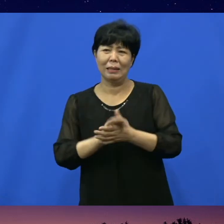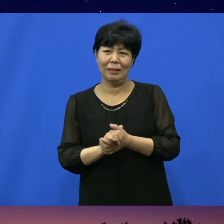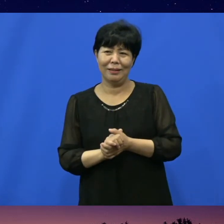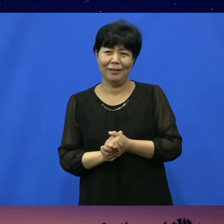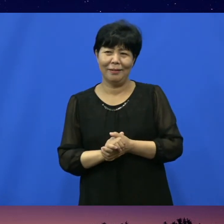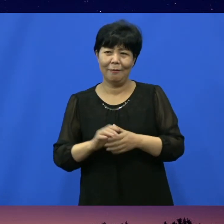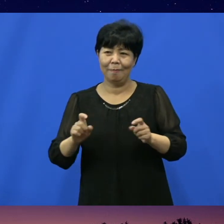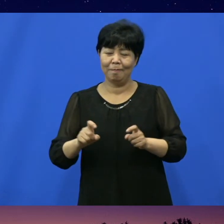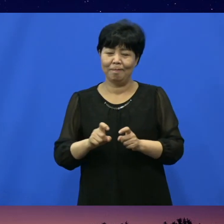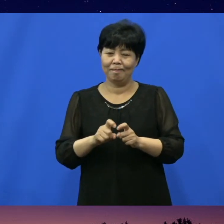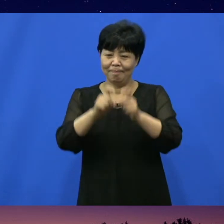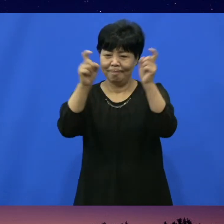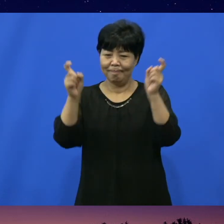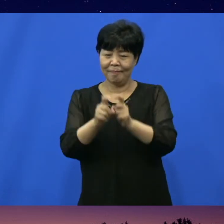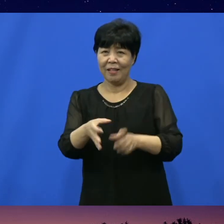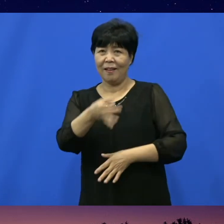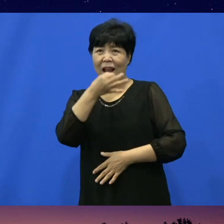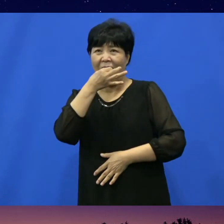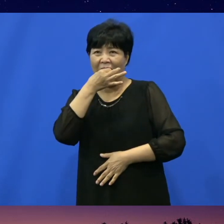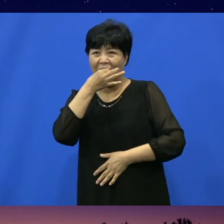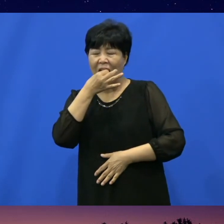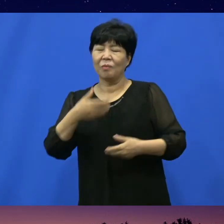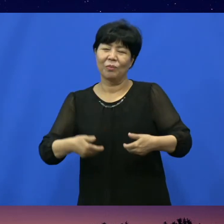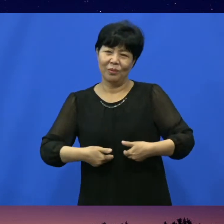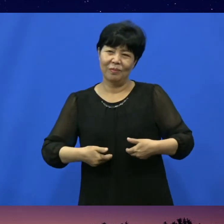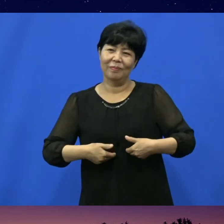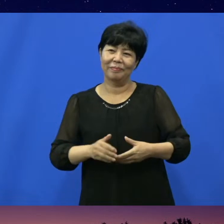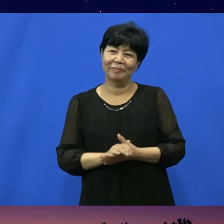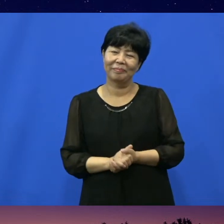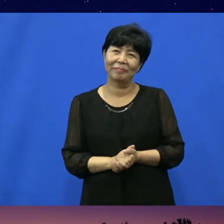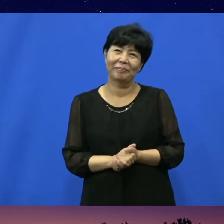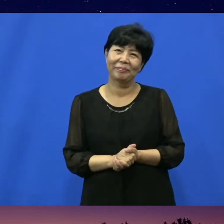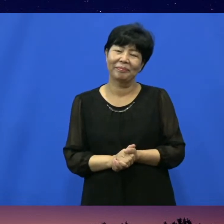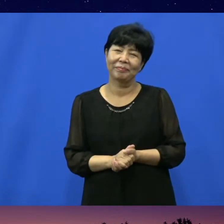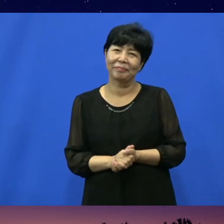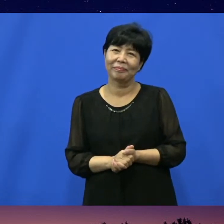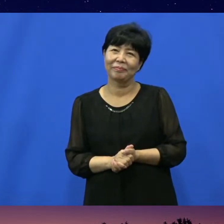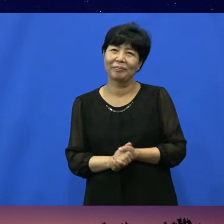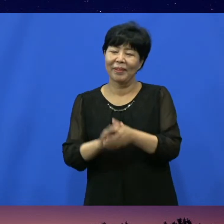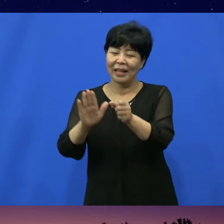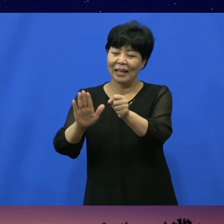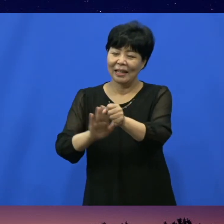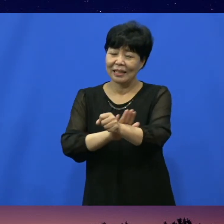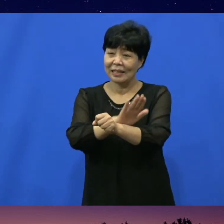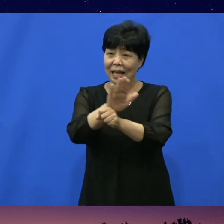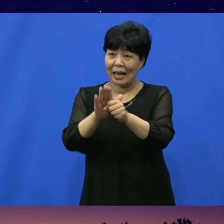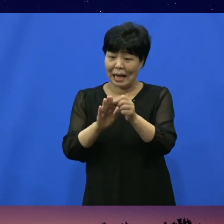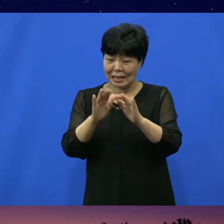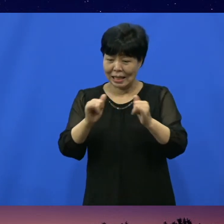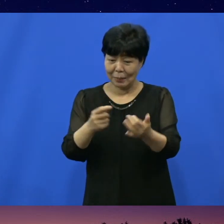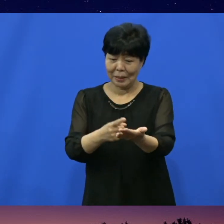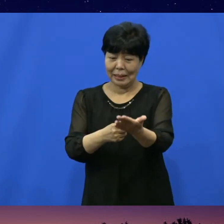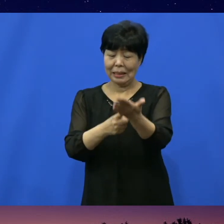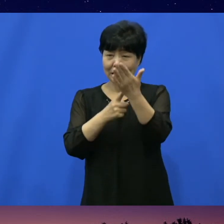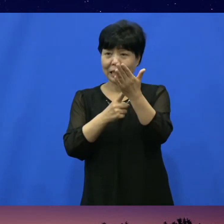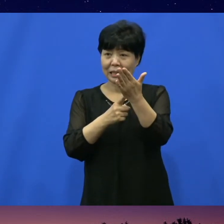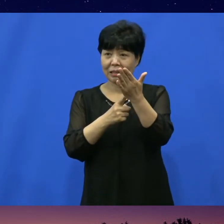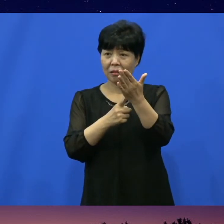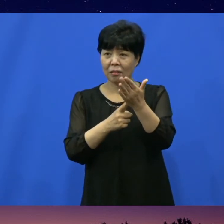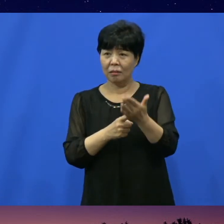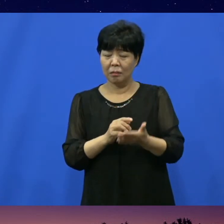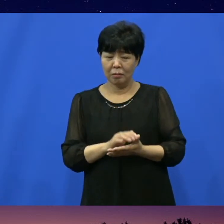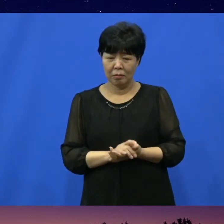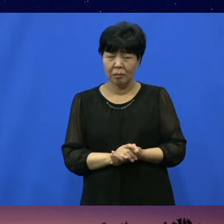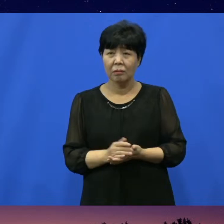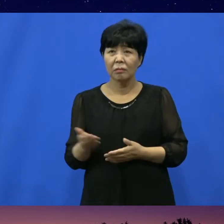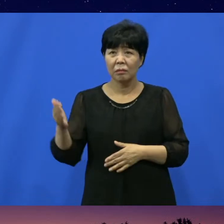이기적이에요. 여러분, 사랑하는 사람이 나타나면 다른 사람에게 너무너무 사랑하는